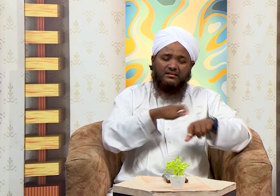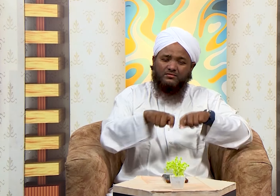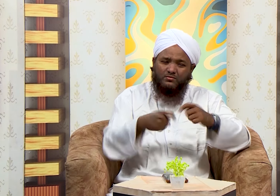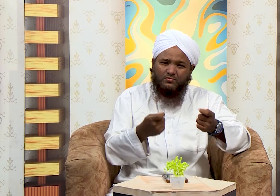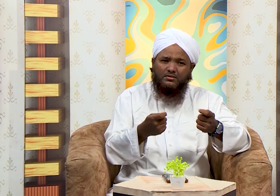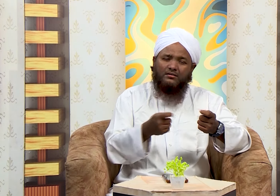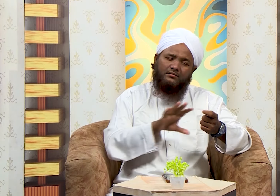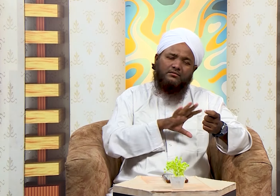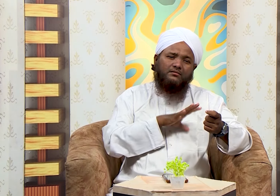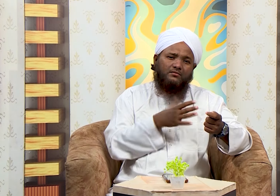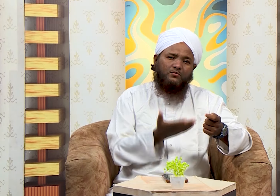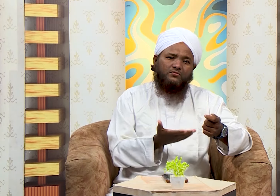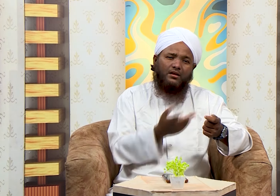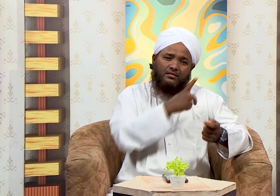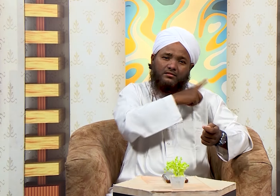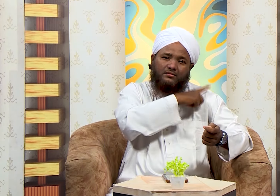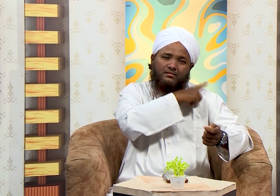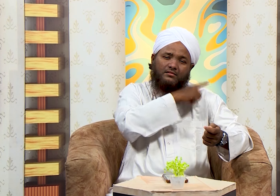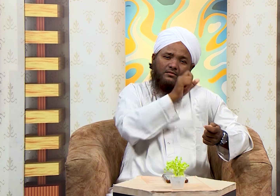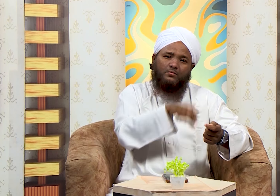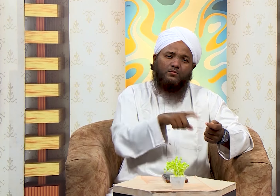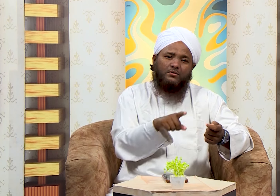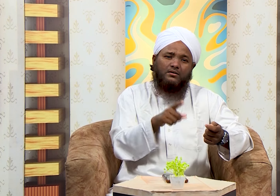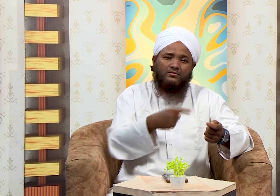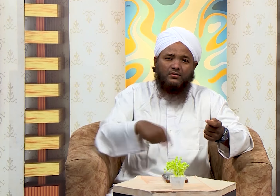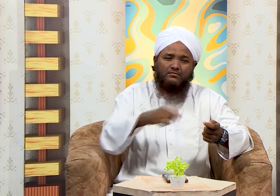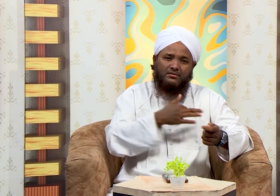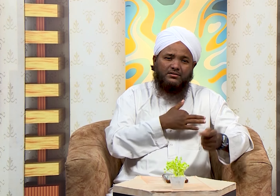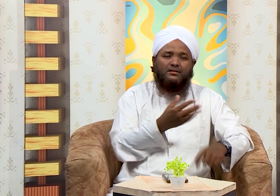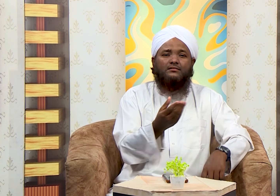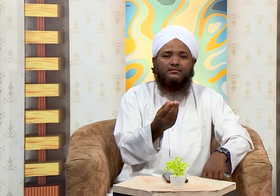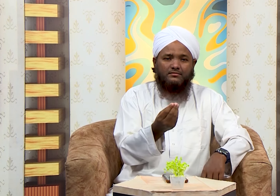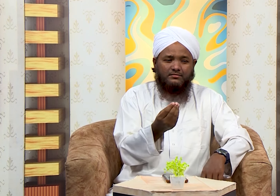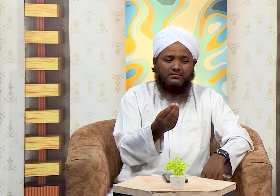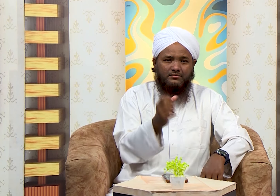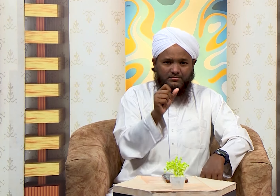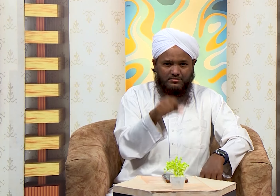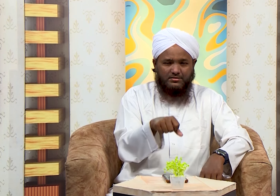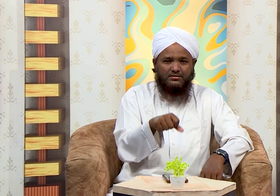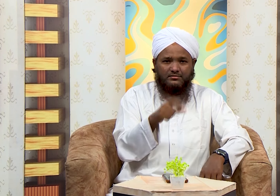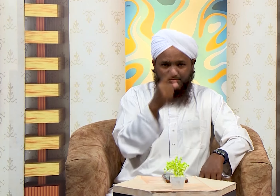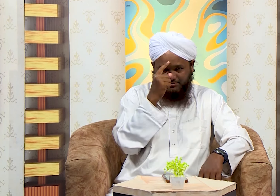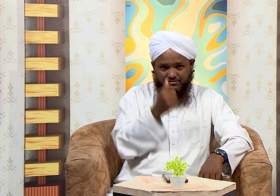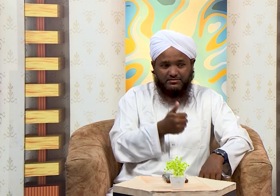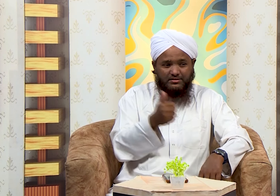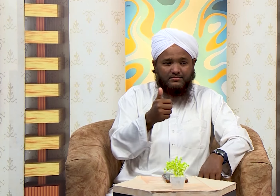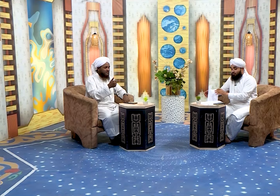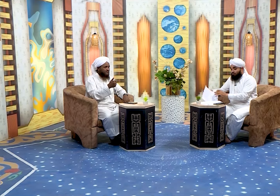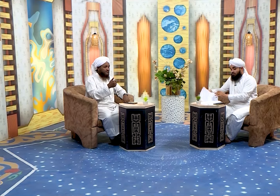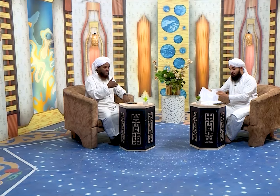تو پھر ایسے تو بات نہیں منع کرتی تو ہمیں نرمی والا حسنے اخلاق والا ہونا چاہیے اگر نرمی والے ہوں گے اس نے